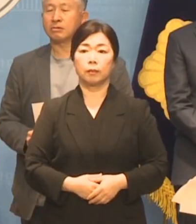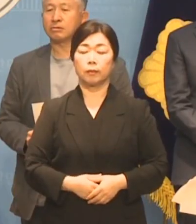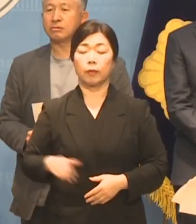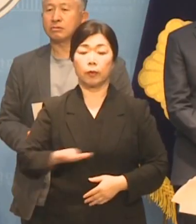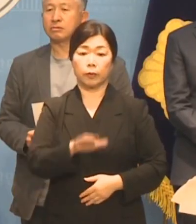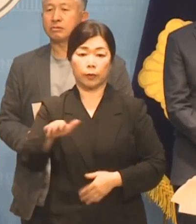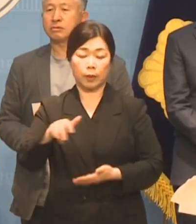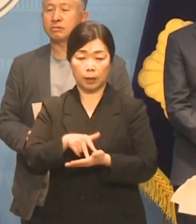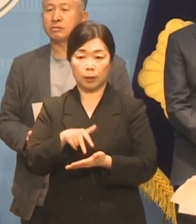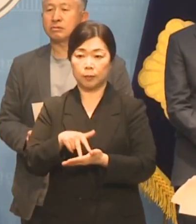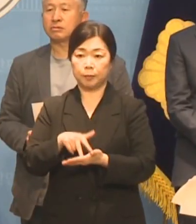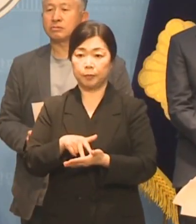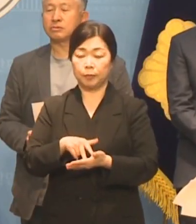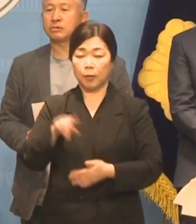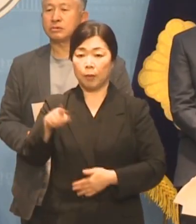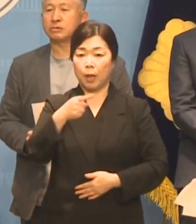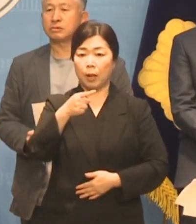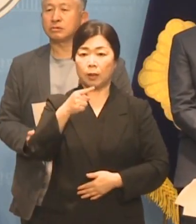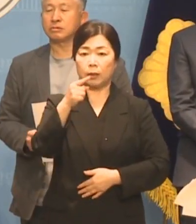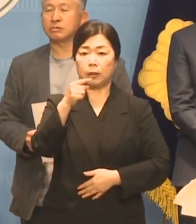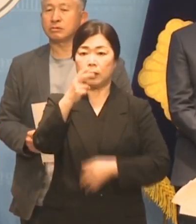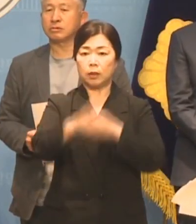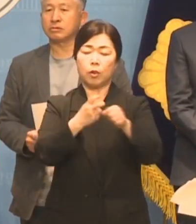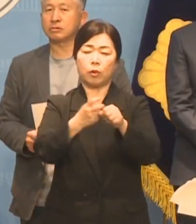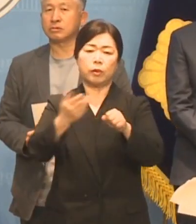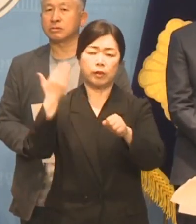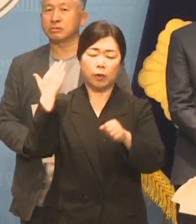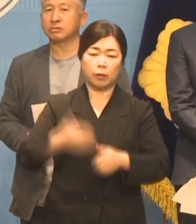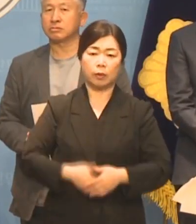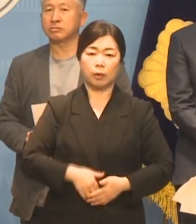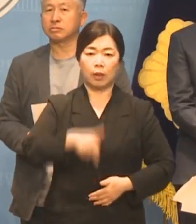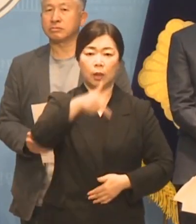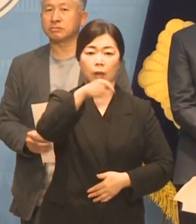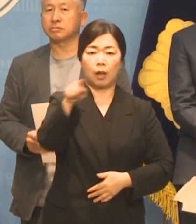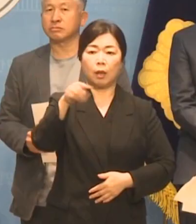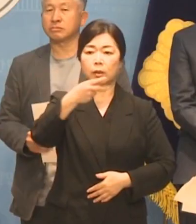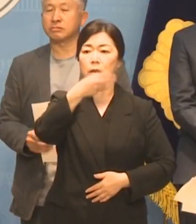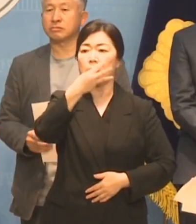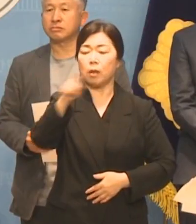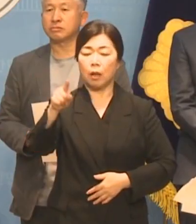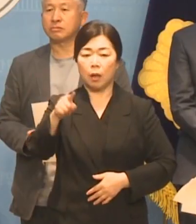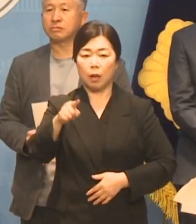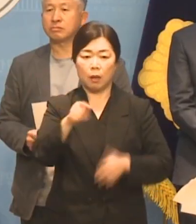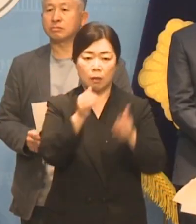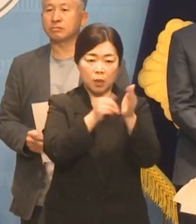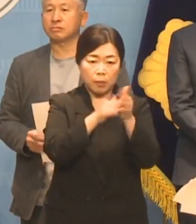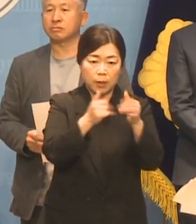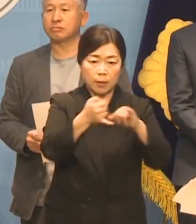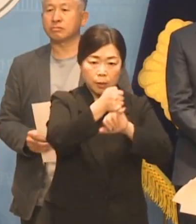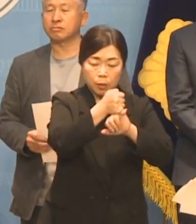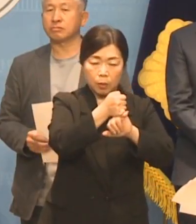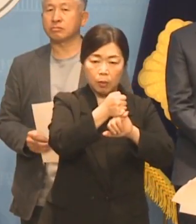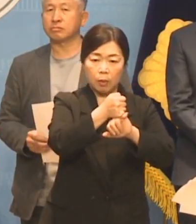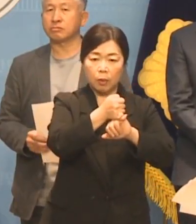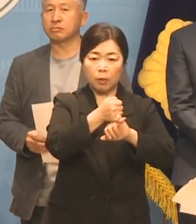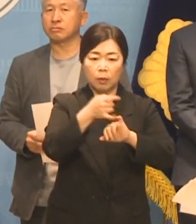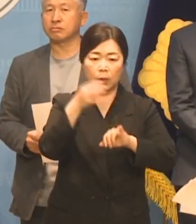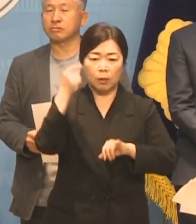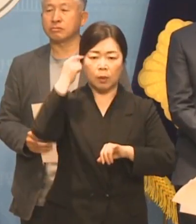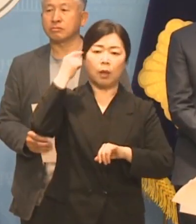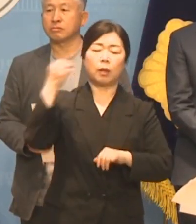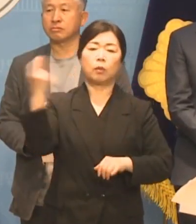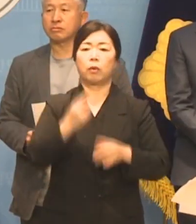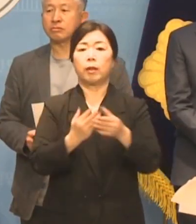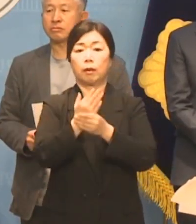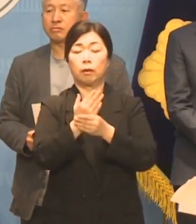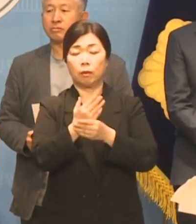저희는 오늘 120년 전 카스라 테프트 미락의 악몽을 다시 떠올리게 하는 현실 앞에 분노하며 이 자리에